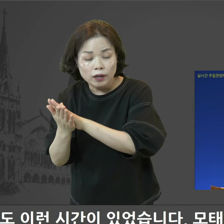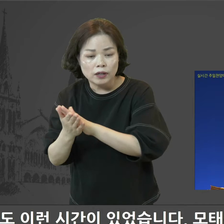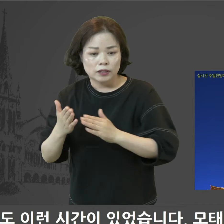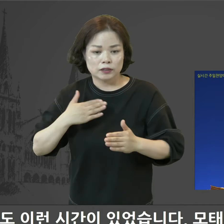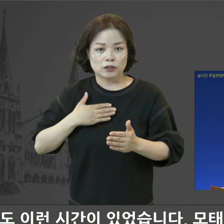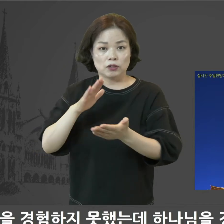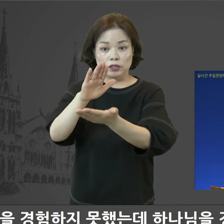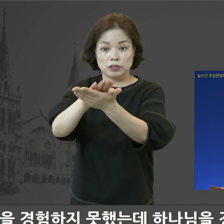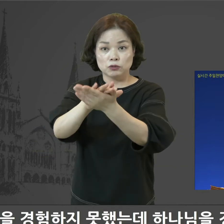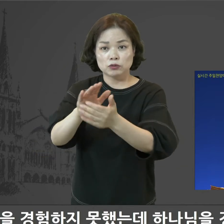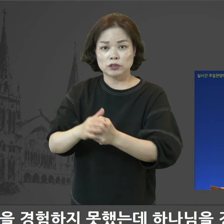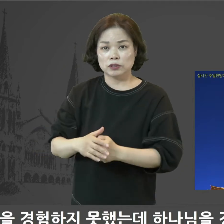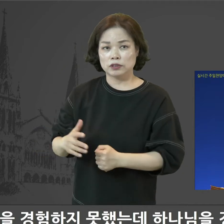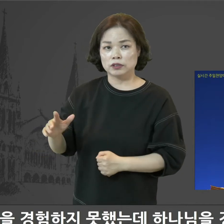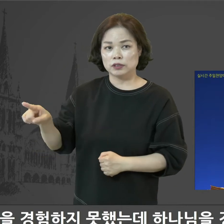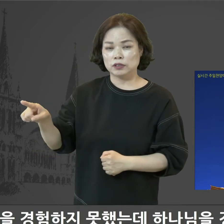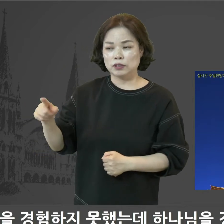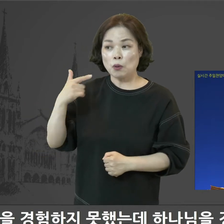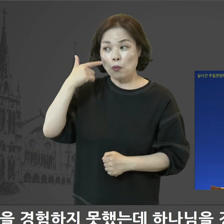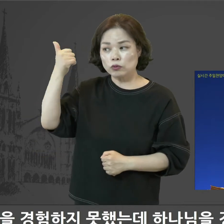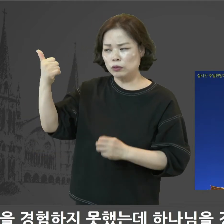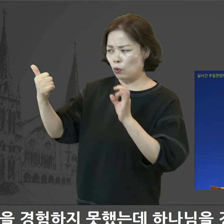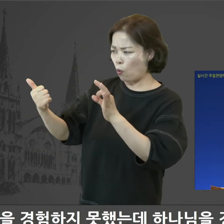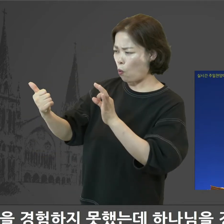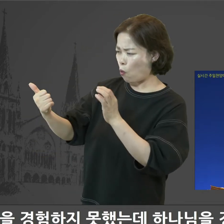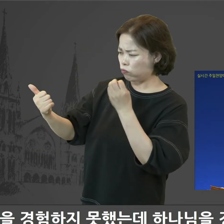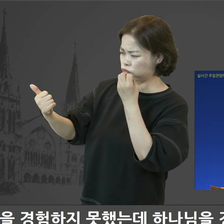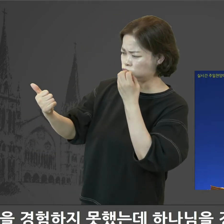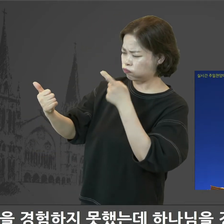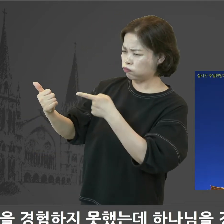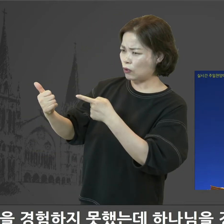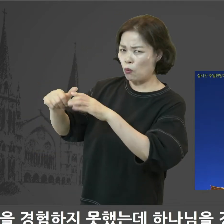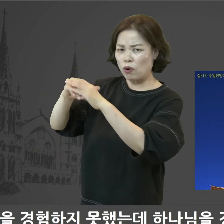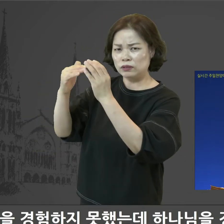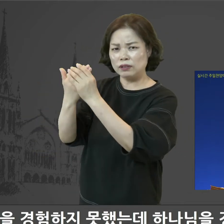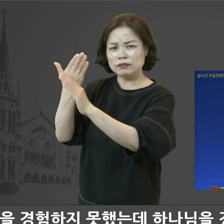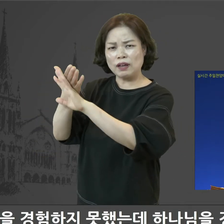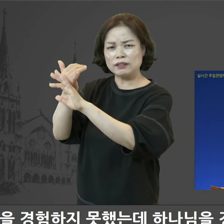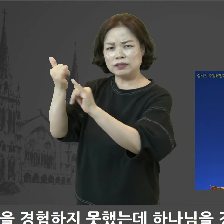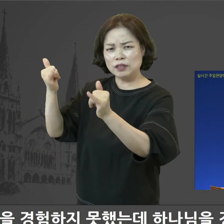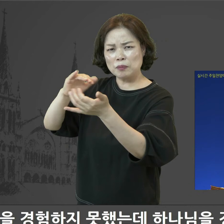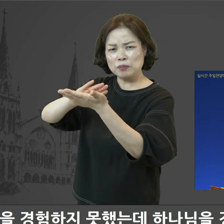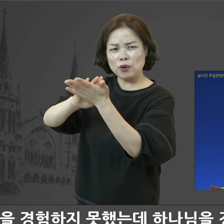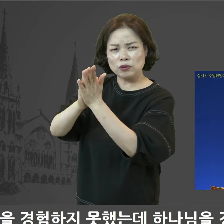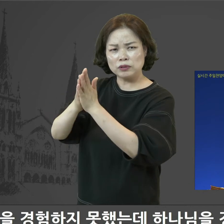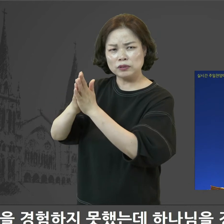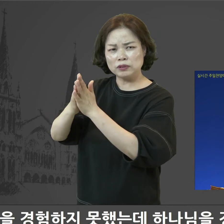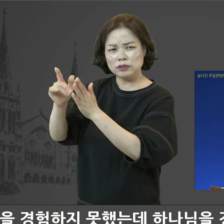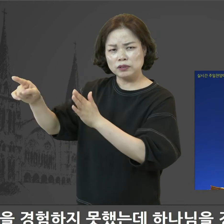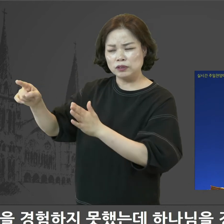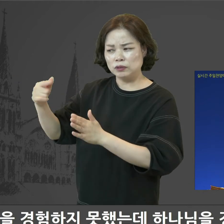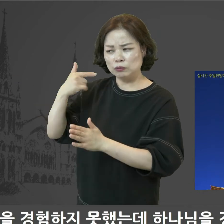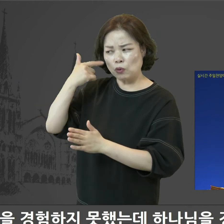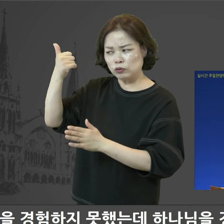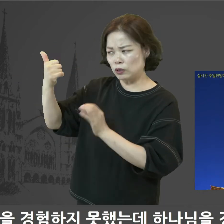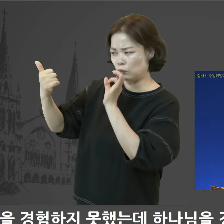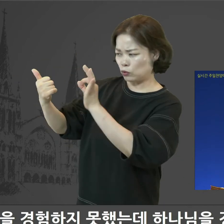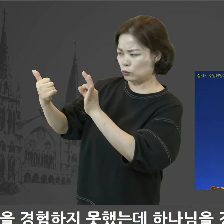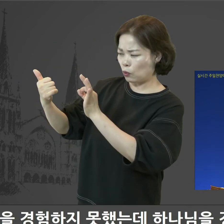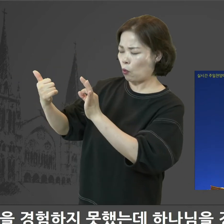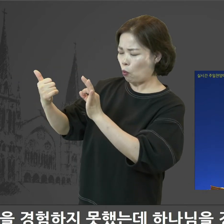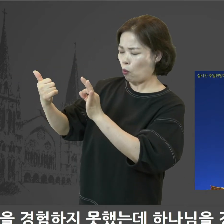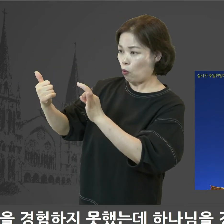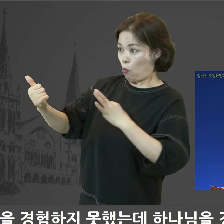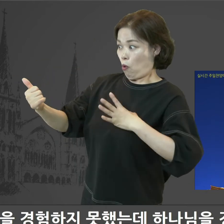저의 친구들이 저를 이상하게 여길 정도로 마치 완전히 다른 사람으로 변해버린 저의 모습에 많이